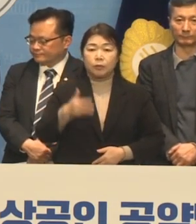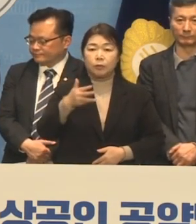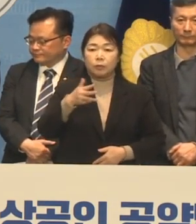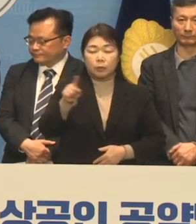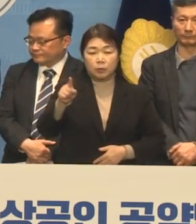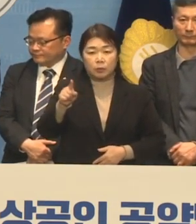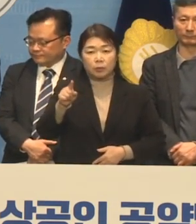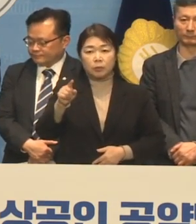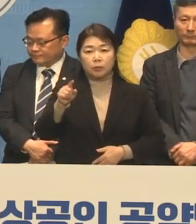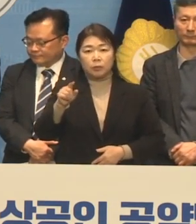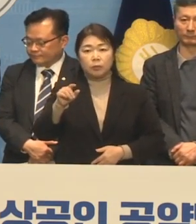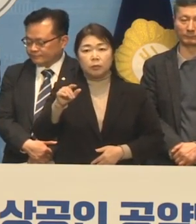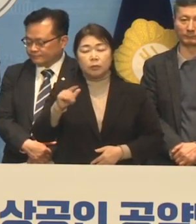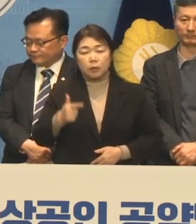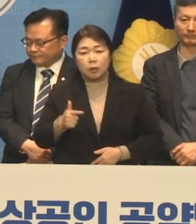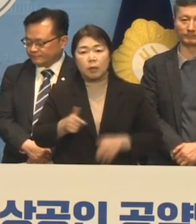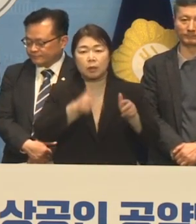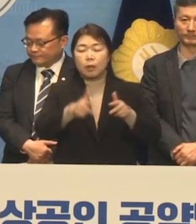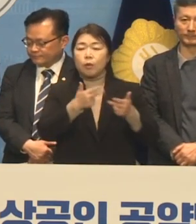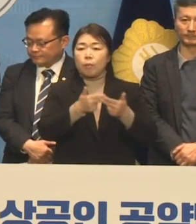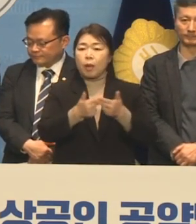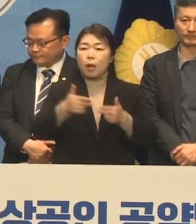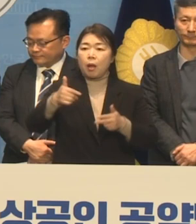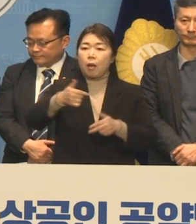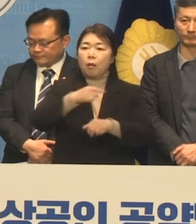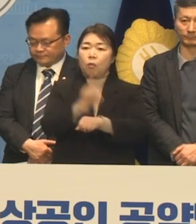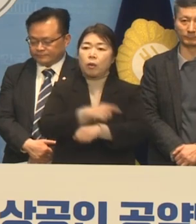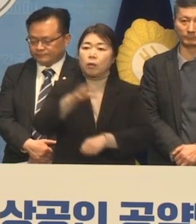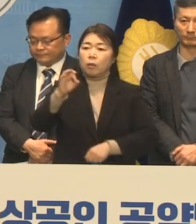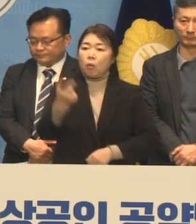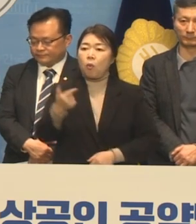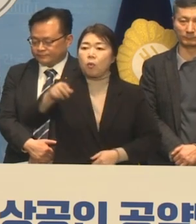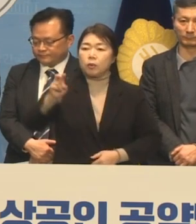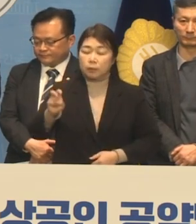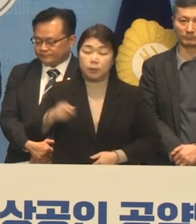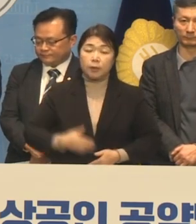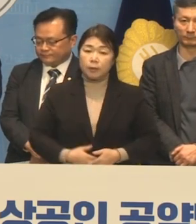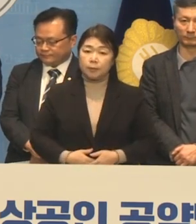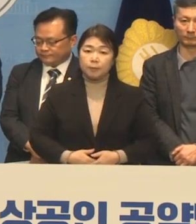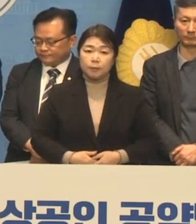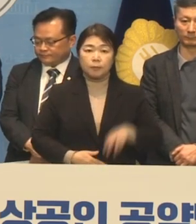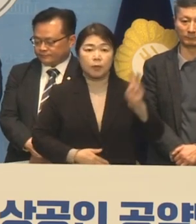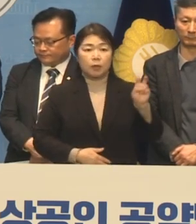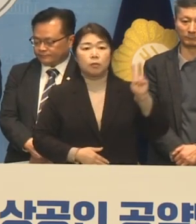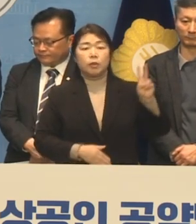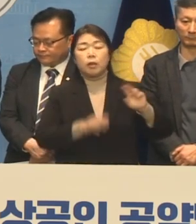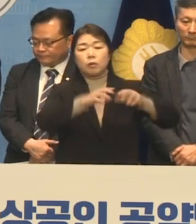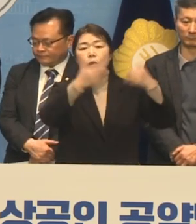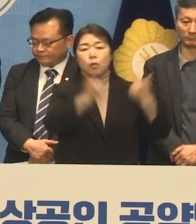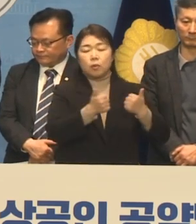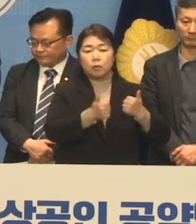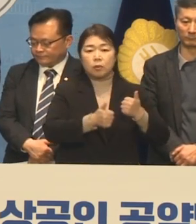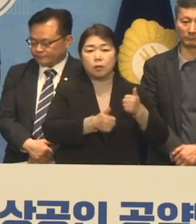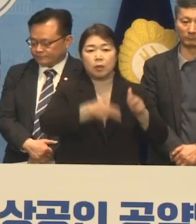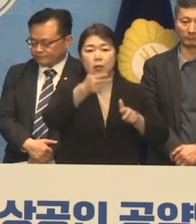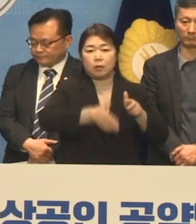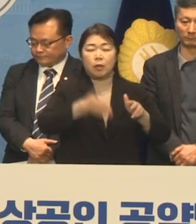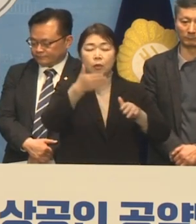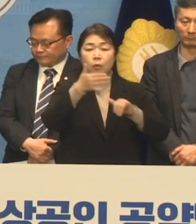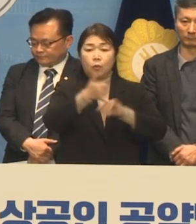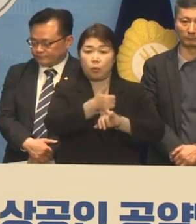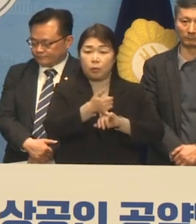한국차양산업협회 회장 권오금이라고 합니다. 제22대 민주당 소상공인 공약 발표집